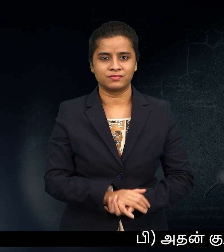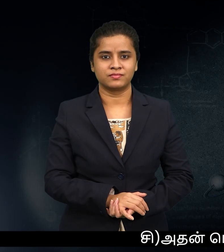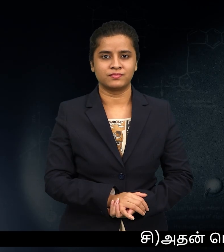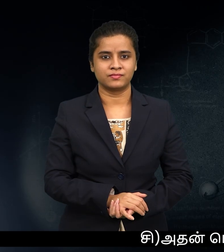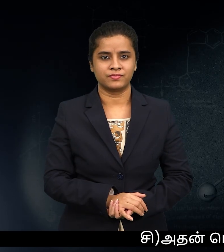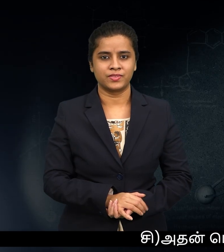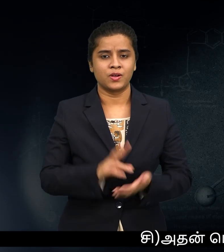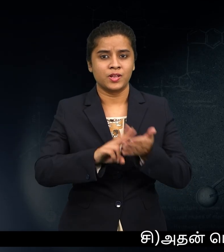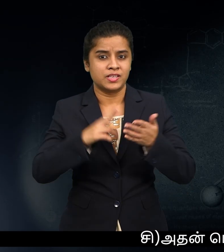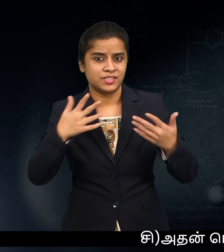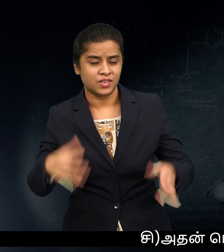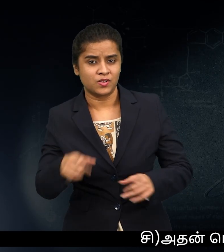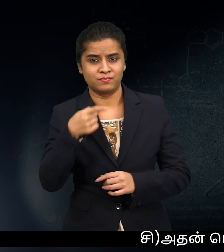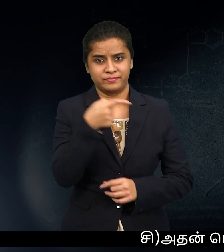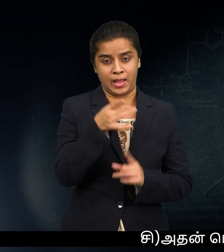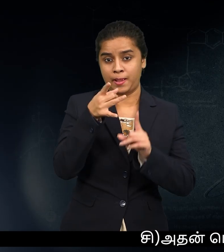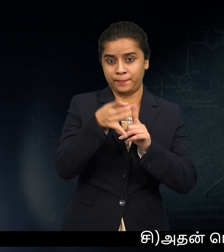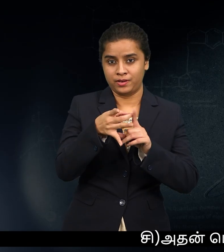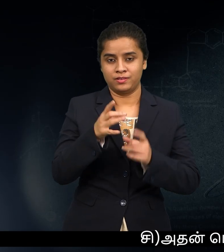அதன் பொருளின் தன்மை மீது.